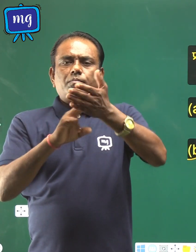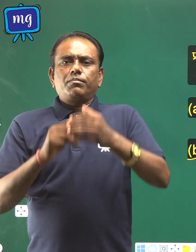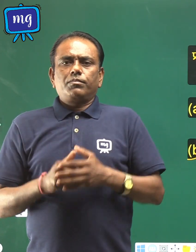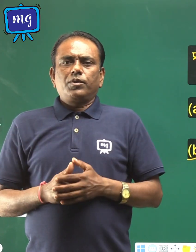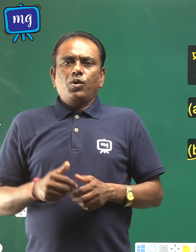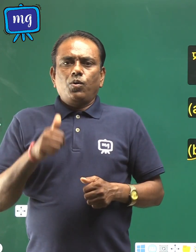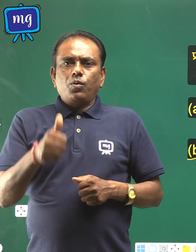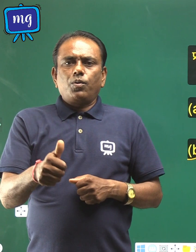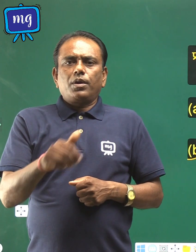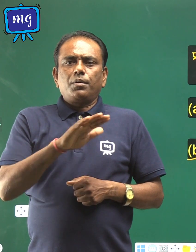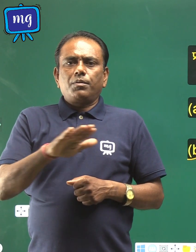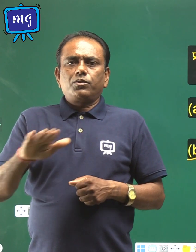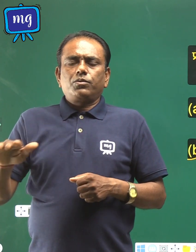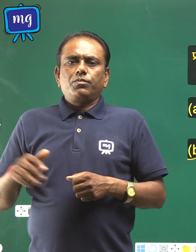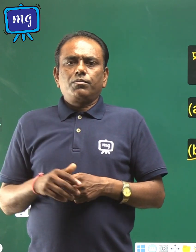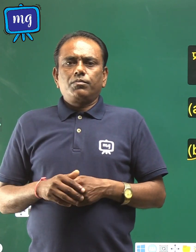ठीक है बच्चों,